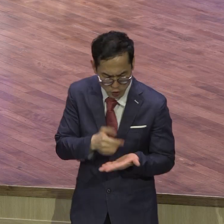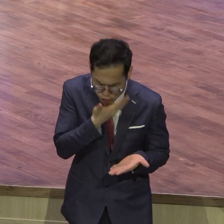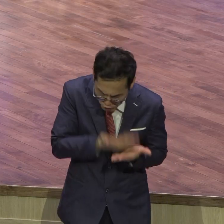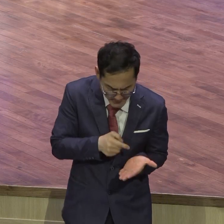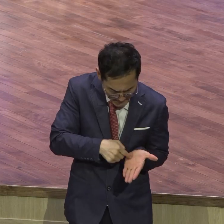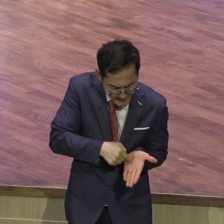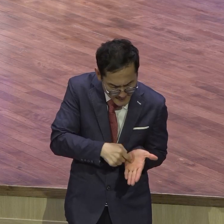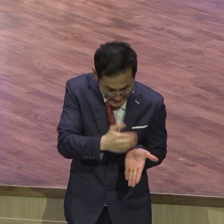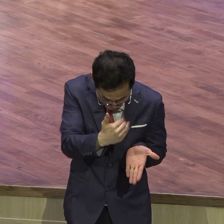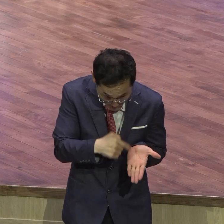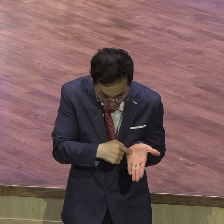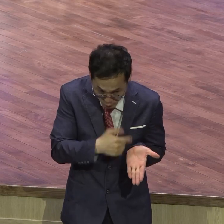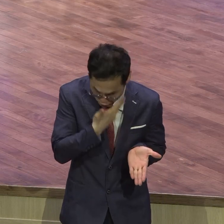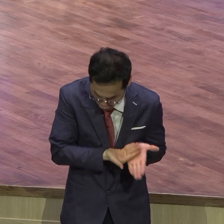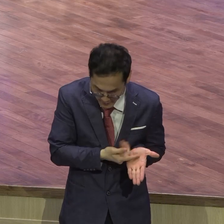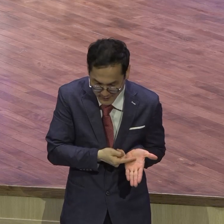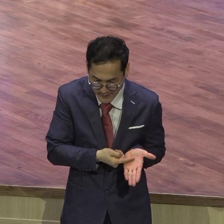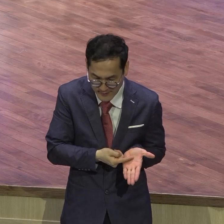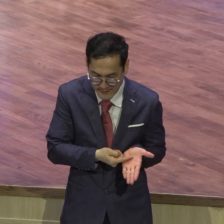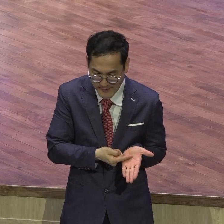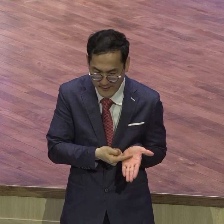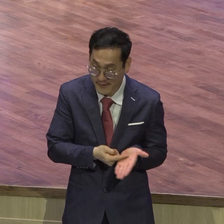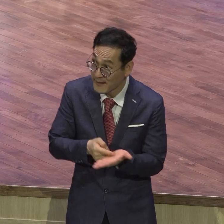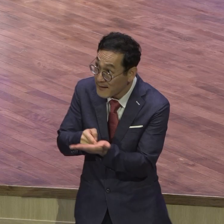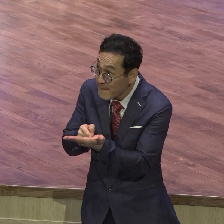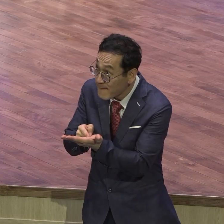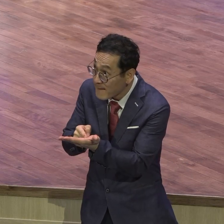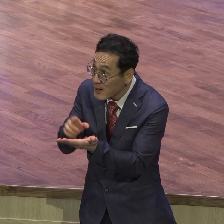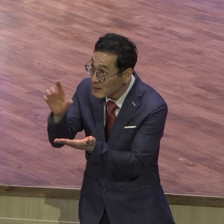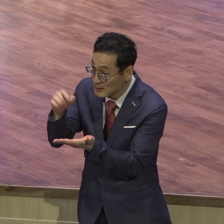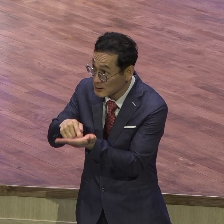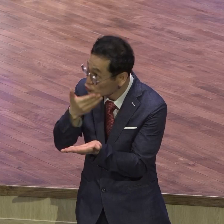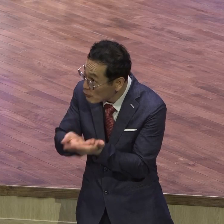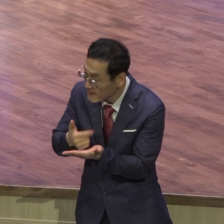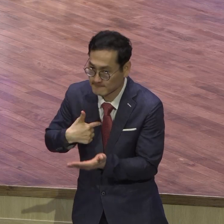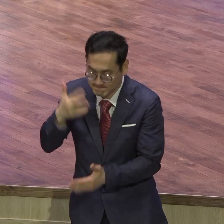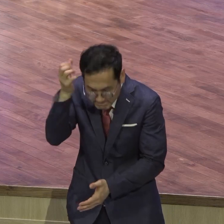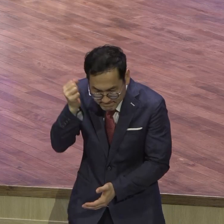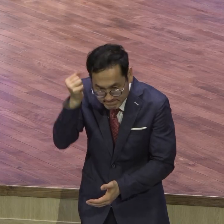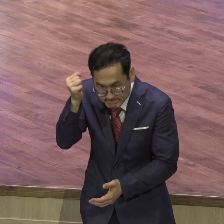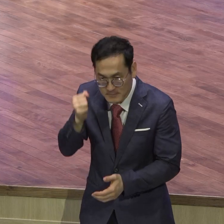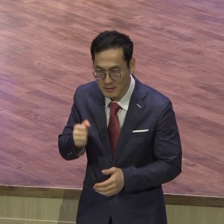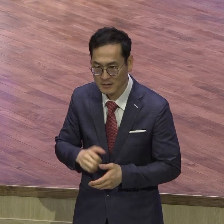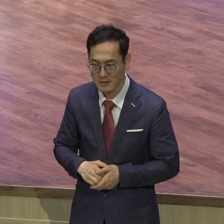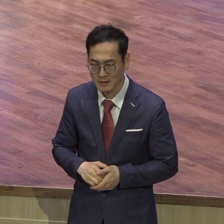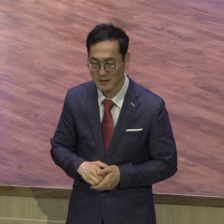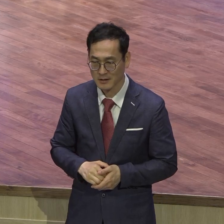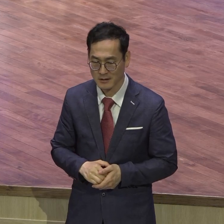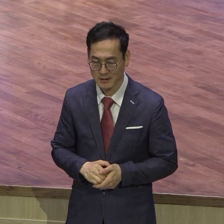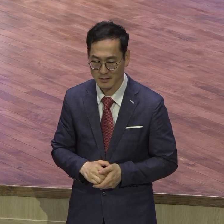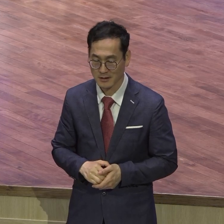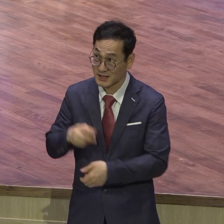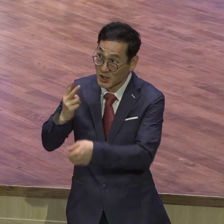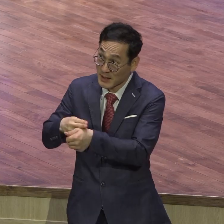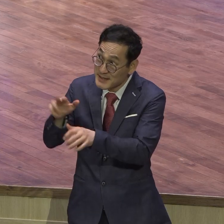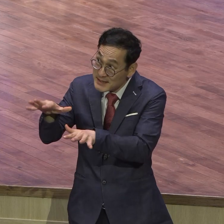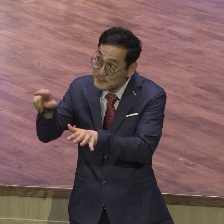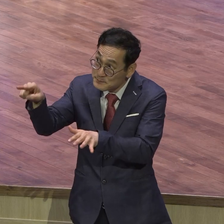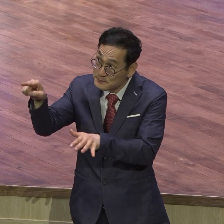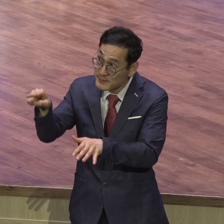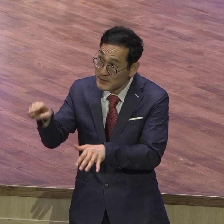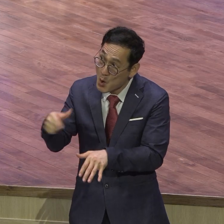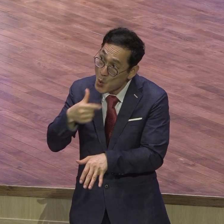공부하는 이 공부법이 말이죠 무조건 암기하고 무조건 열심히 한다고 성격이 오르는 게 아니에요 선생님이 지금